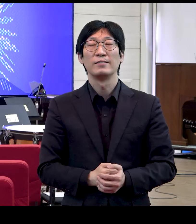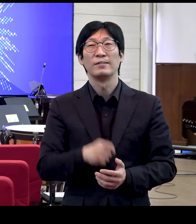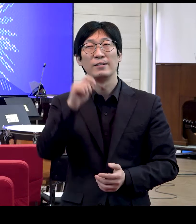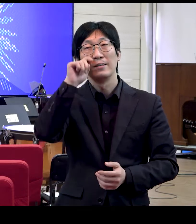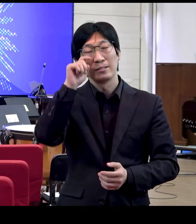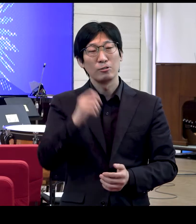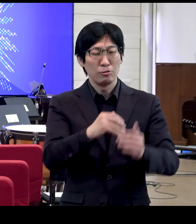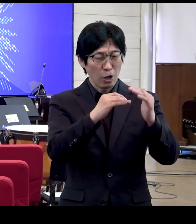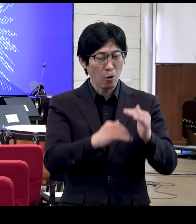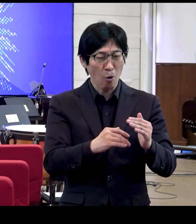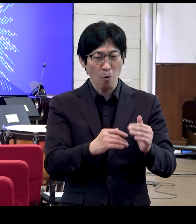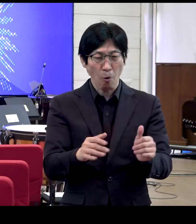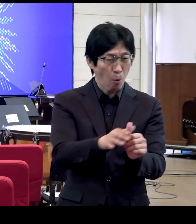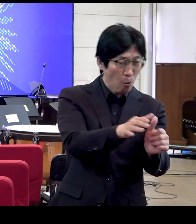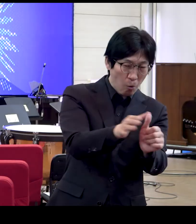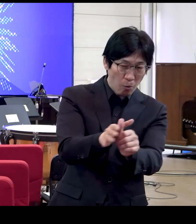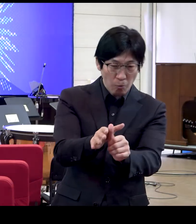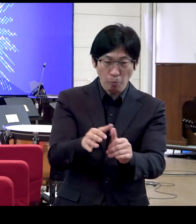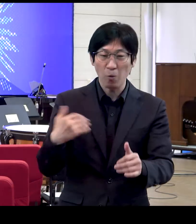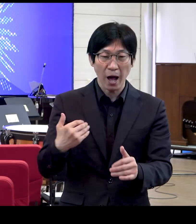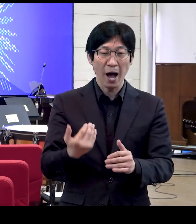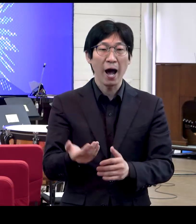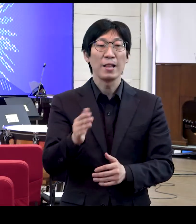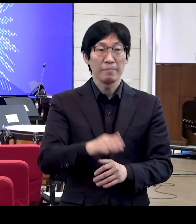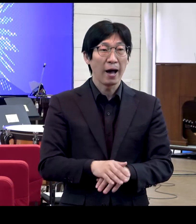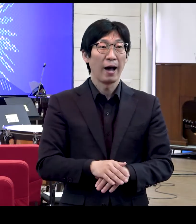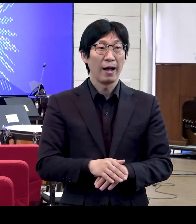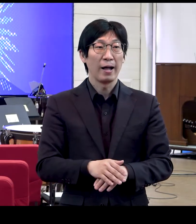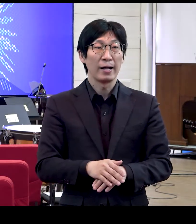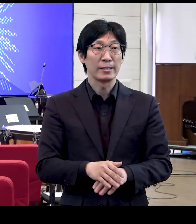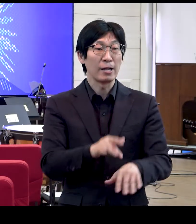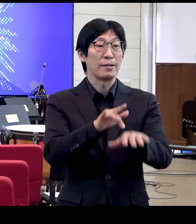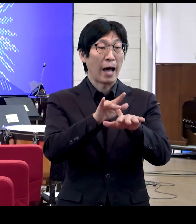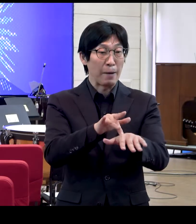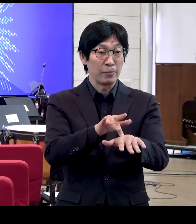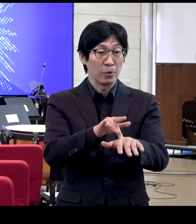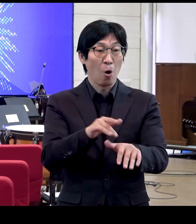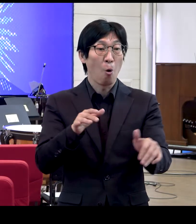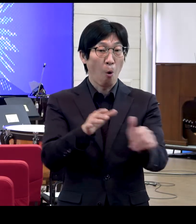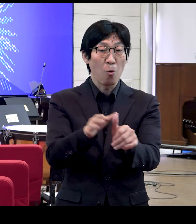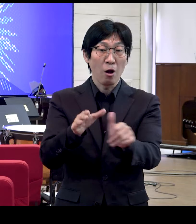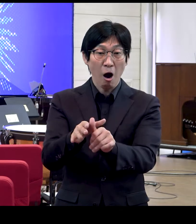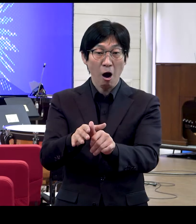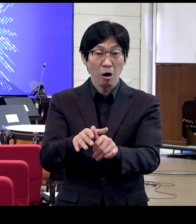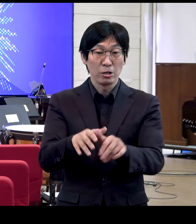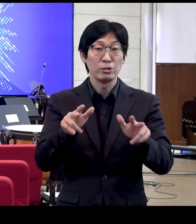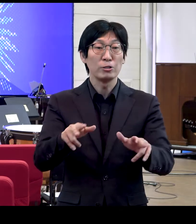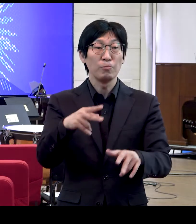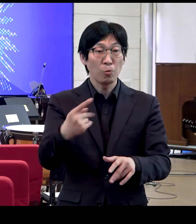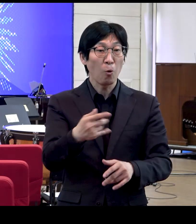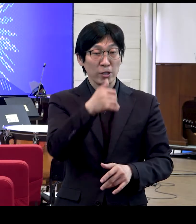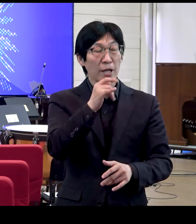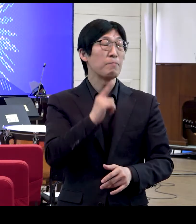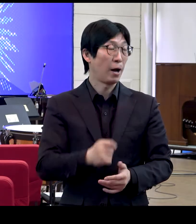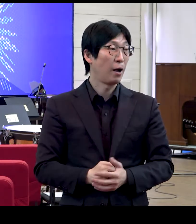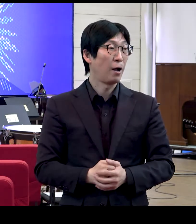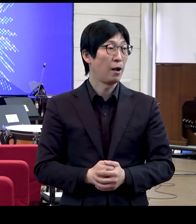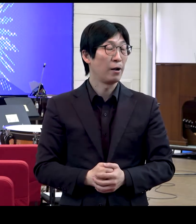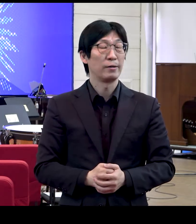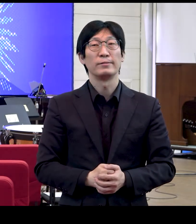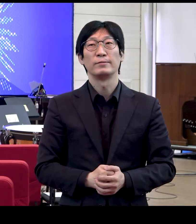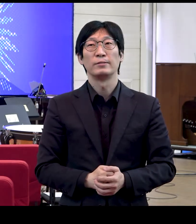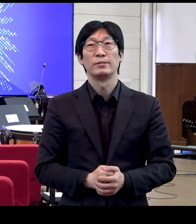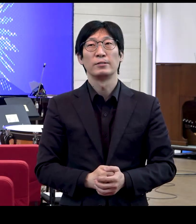왔는지, 그것이 어떤 것들인지 그건 알 수가 없어요. 하지만 그런 악한 것들의 공격이 있다는 사실은 분명한